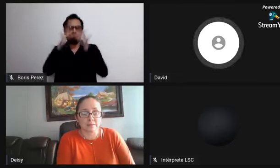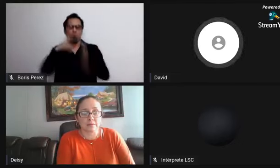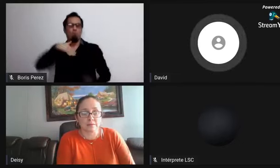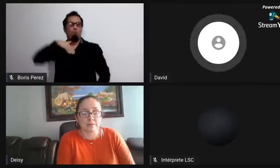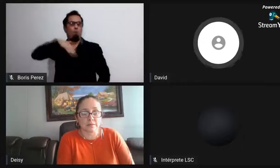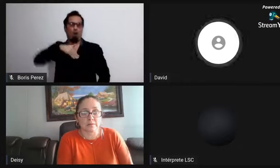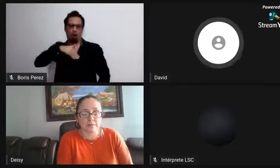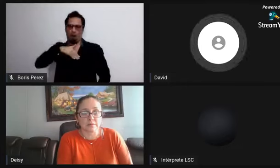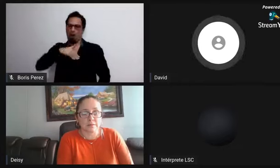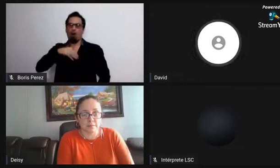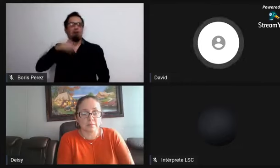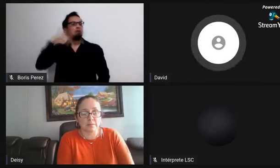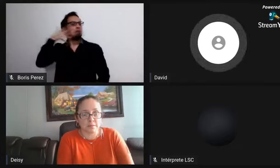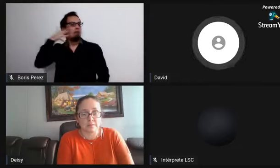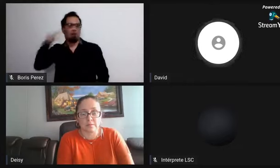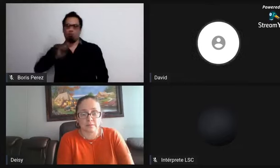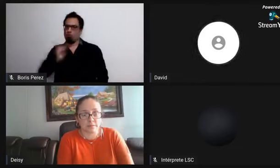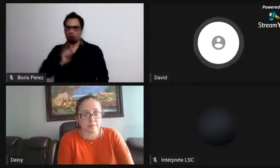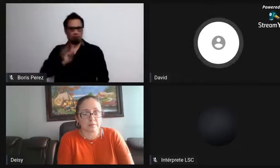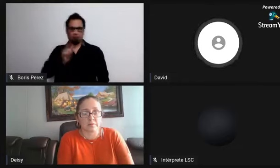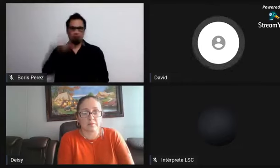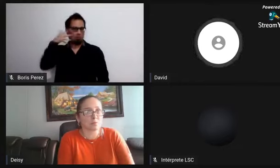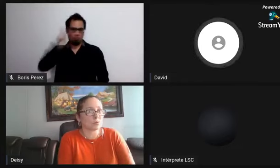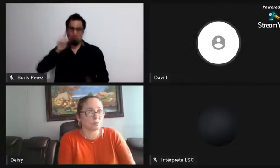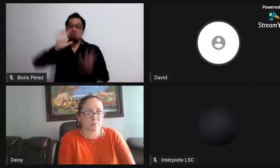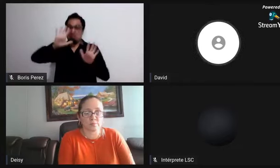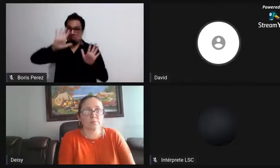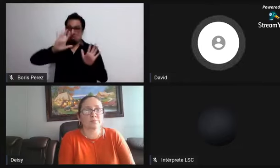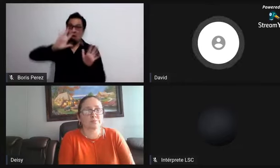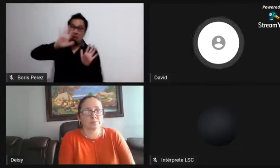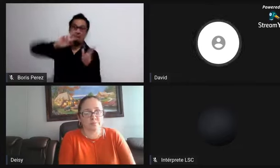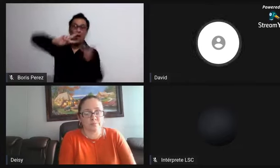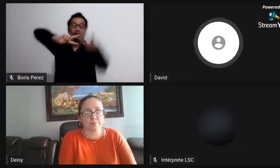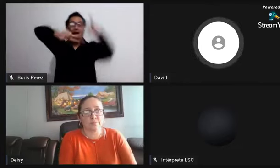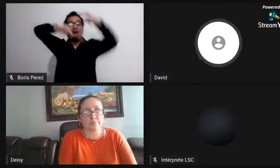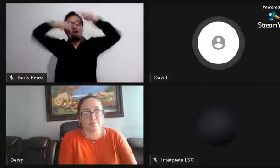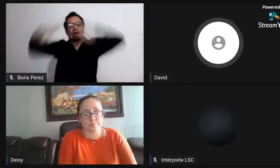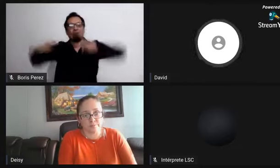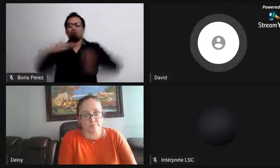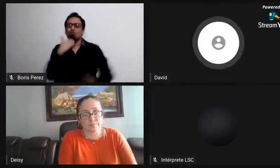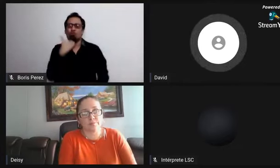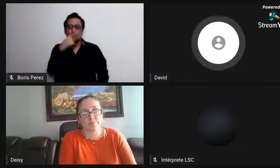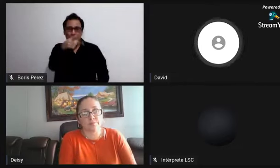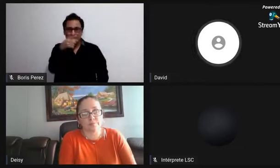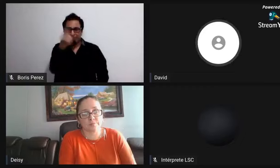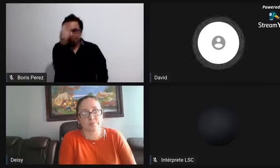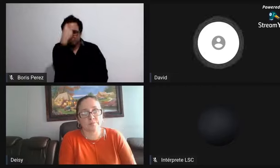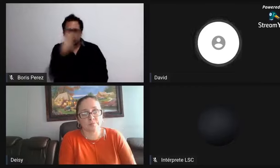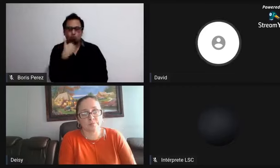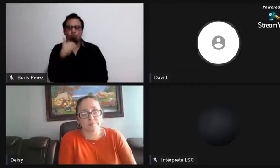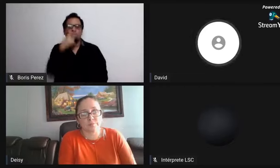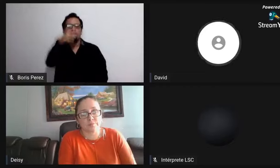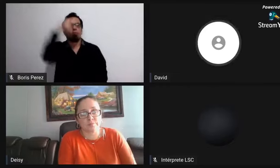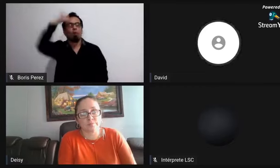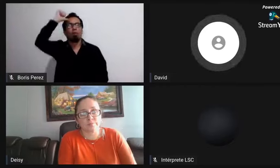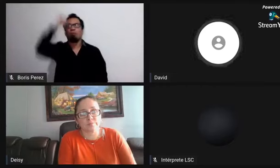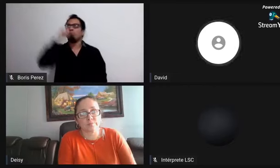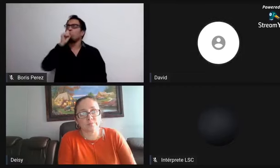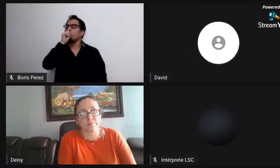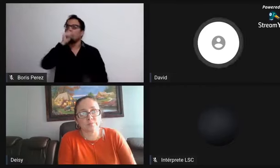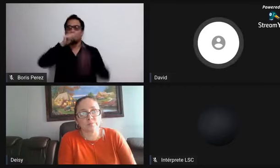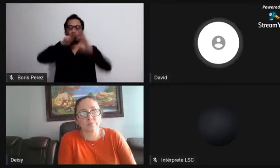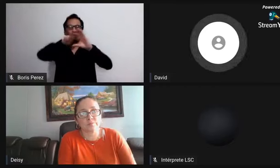está cerca a Monserrate, digamos que es un museo dedicado a Simón Bolívar, no a